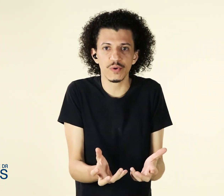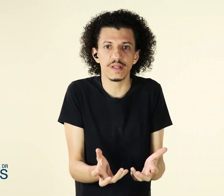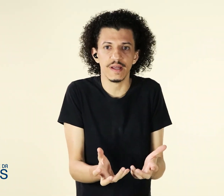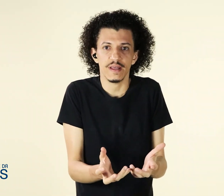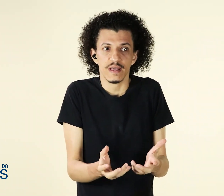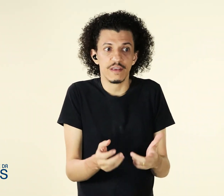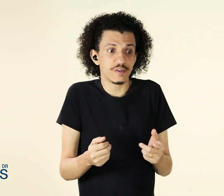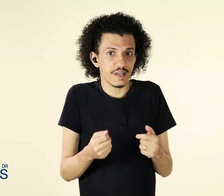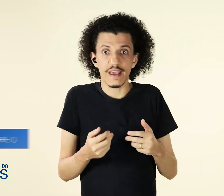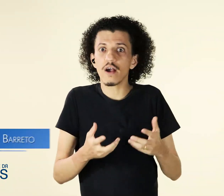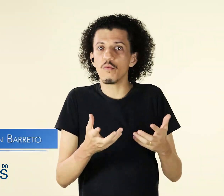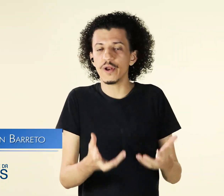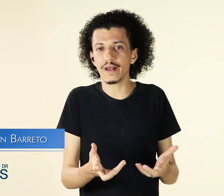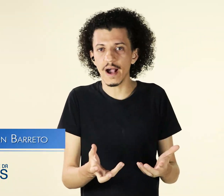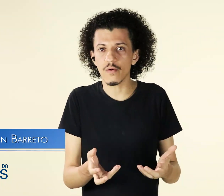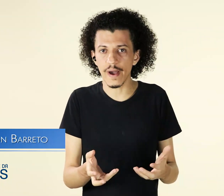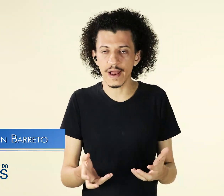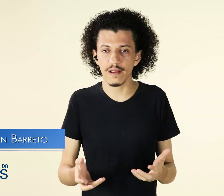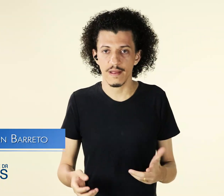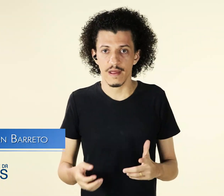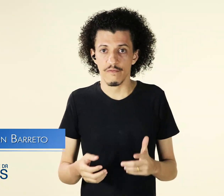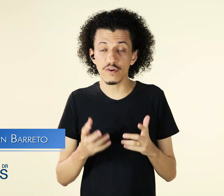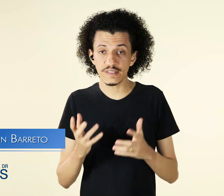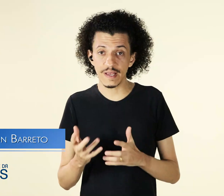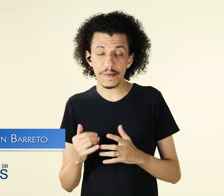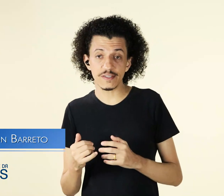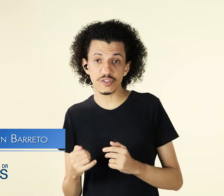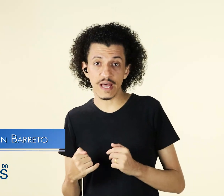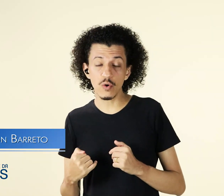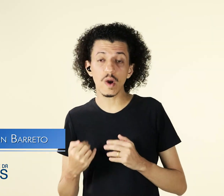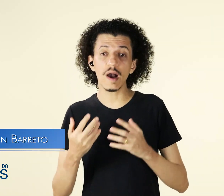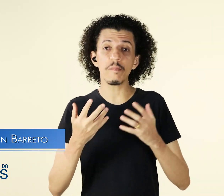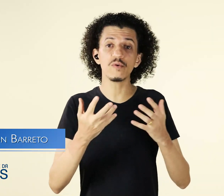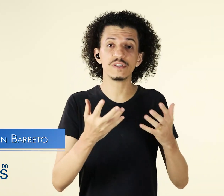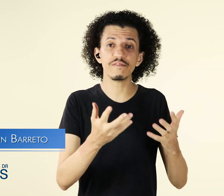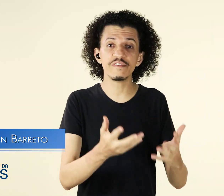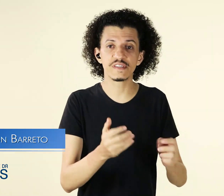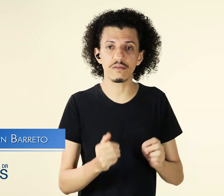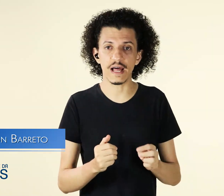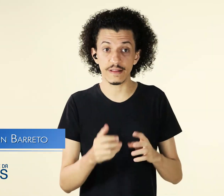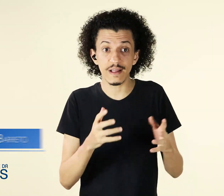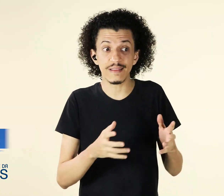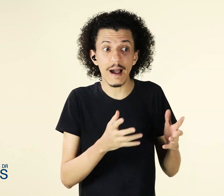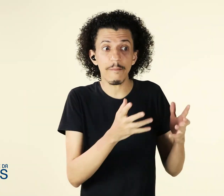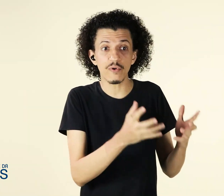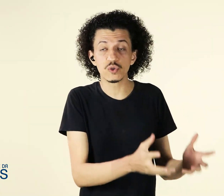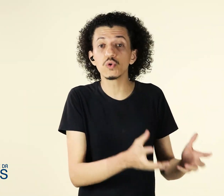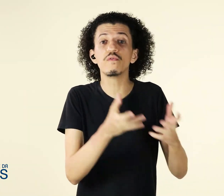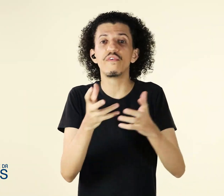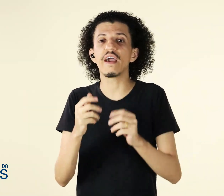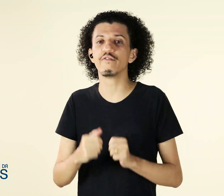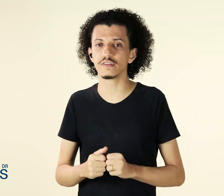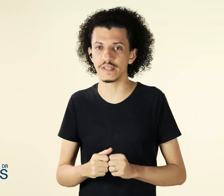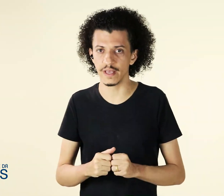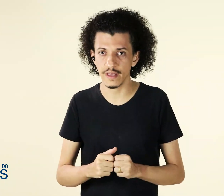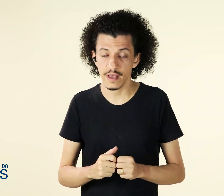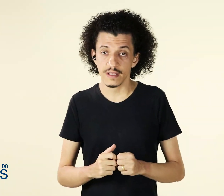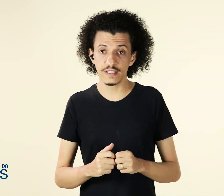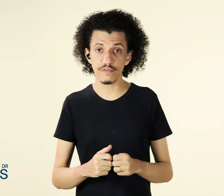surda, que você quer comunicar com ela, você precisa estar no campo de visão dela, tem que dar para o surdo ver você. Se